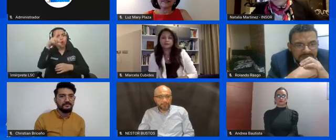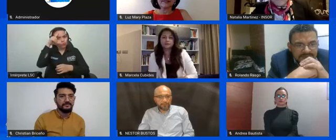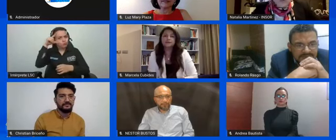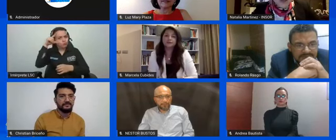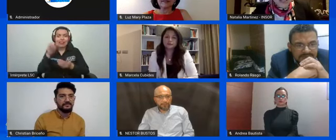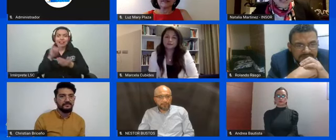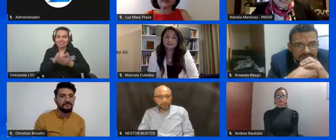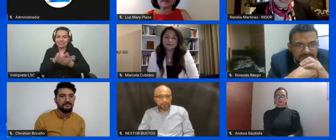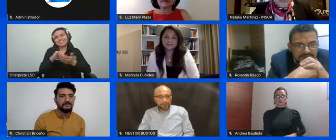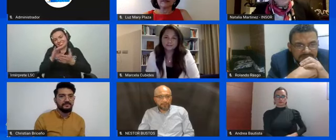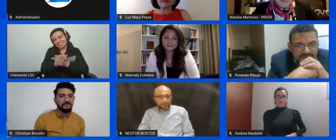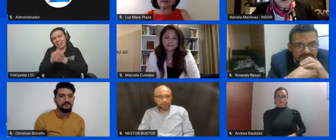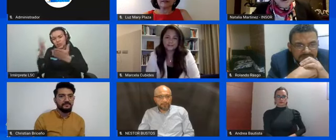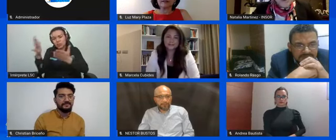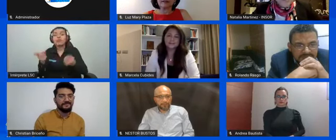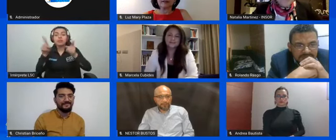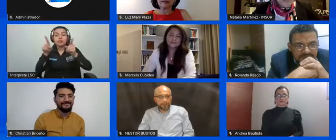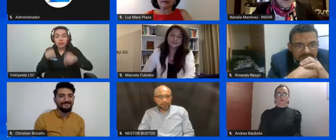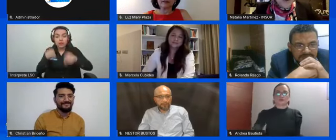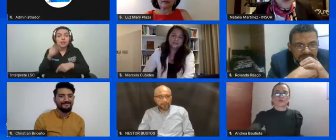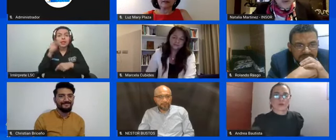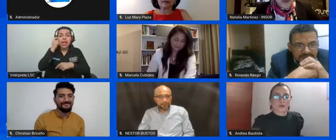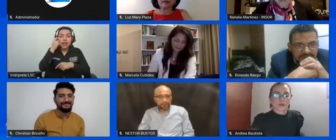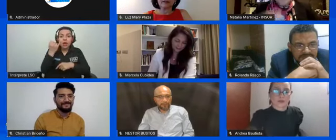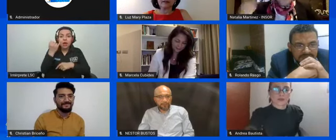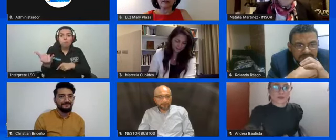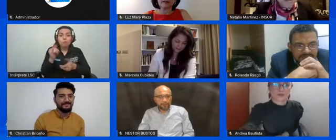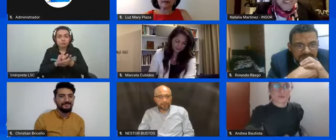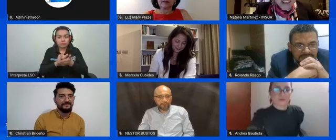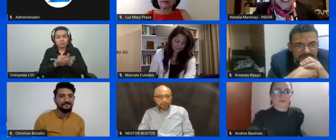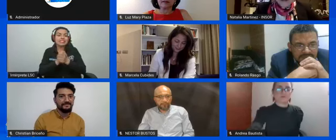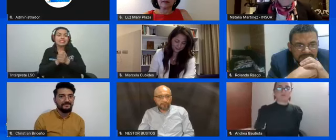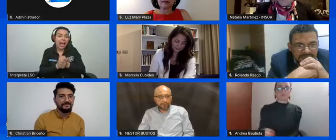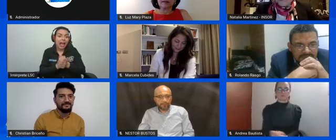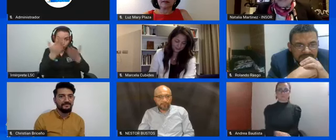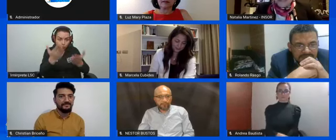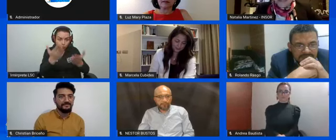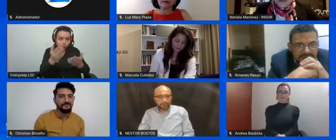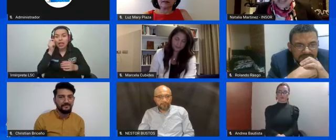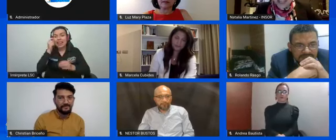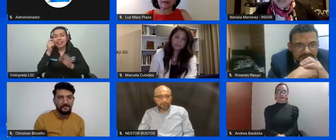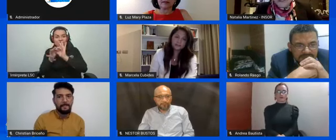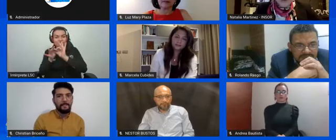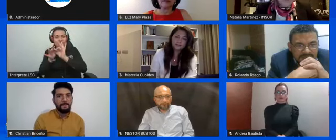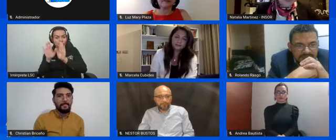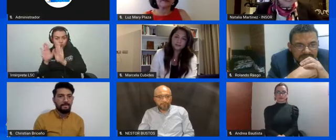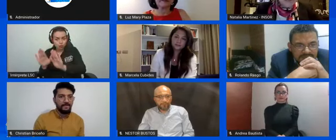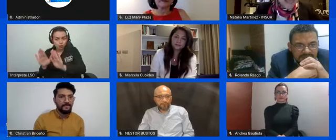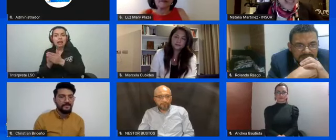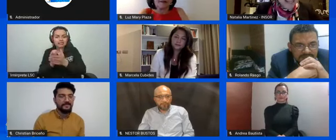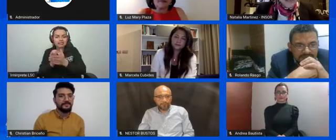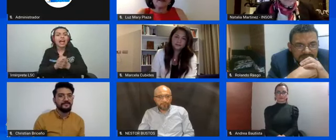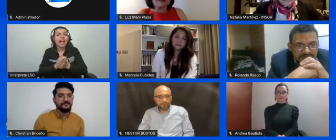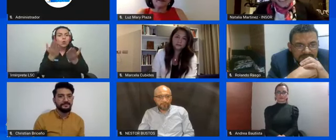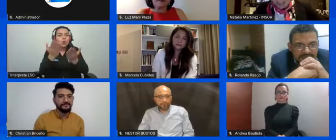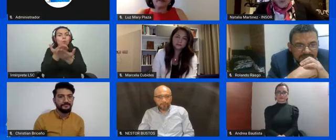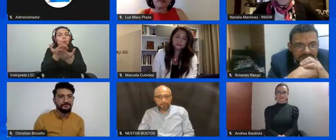de FENASCOL, que también les manda un saludo a todos los que están en la mesa el día de hoy. Henry, un saludo para ti